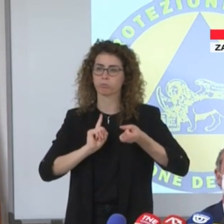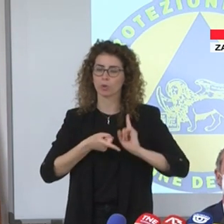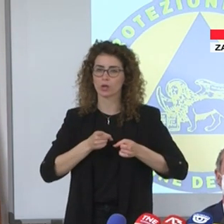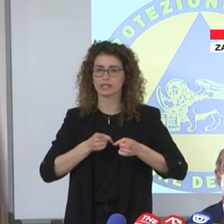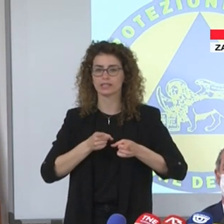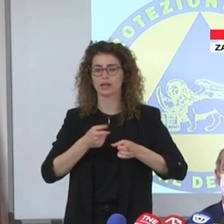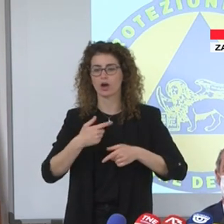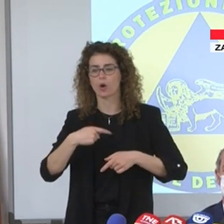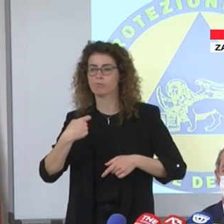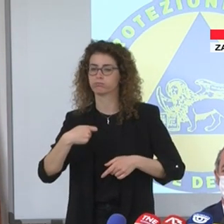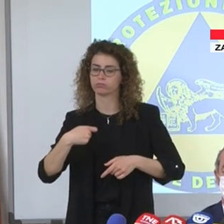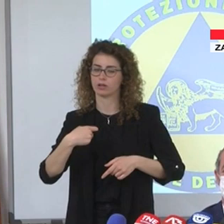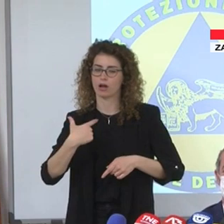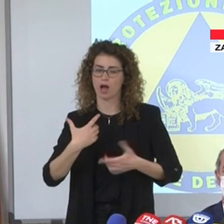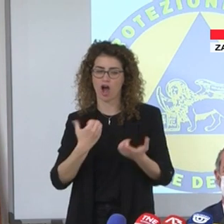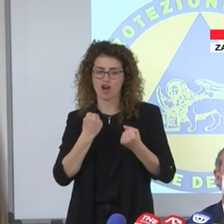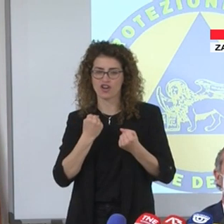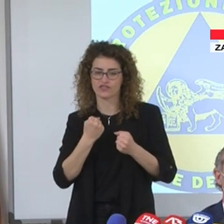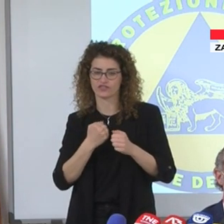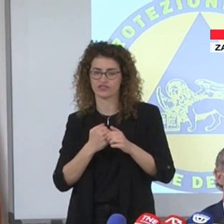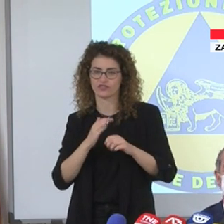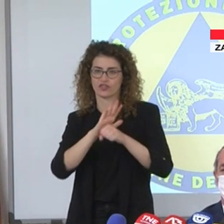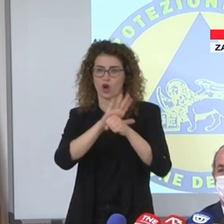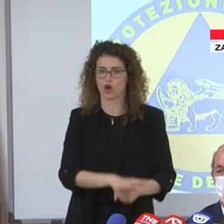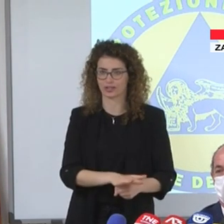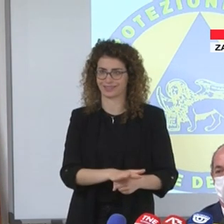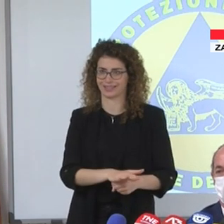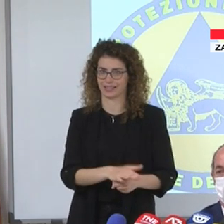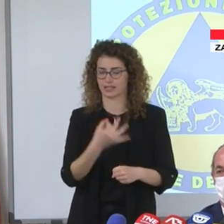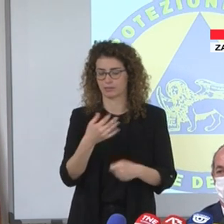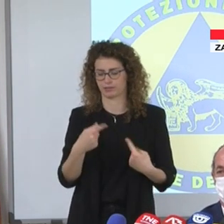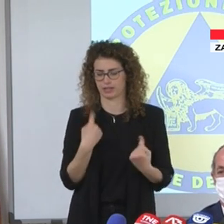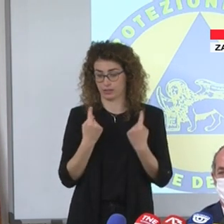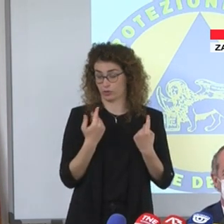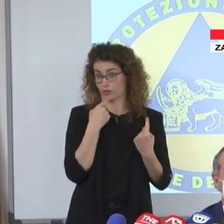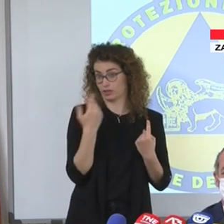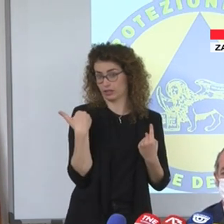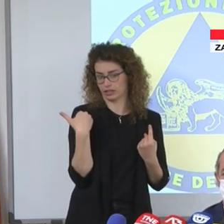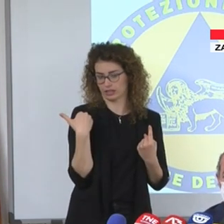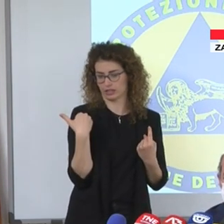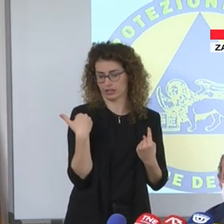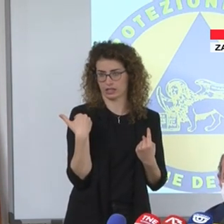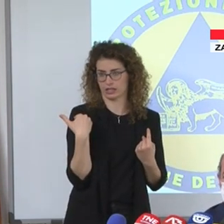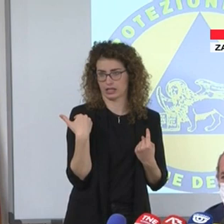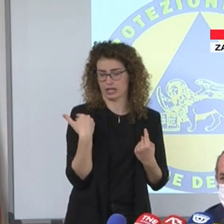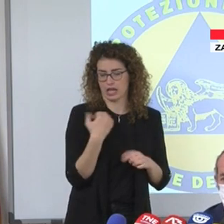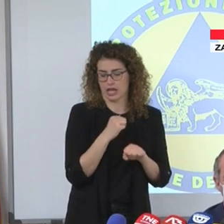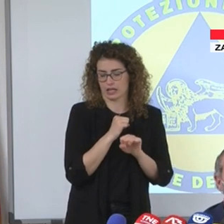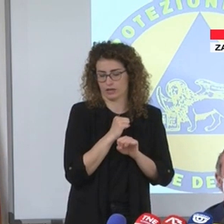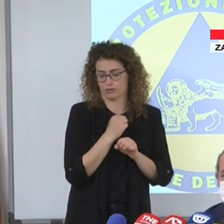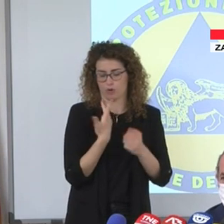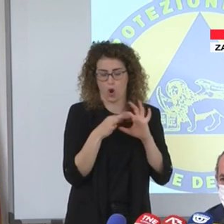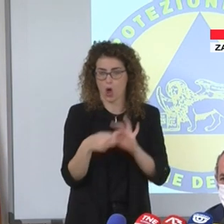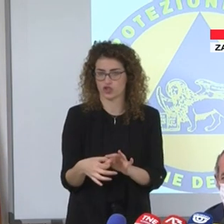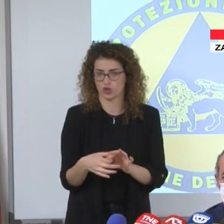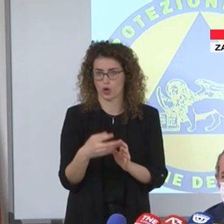come se è l'abuso di potere, no? Cioè davanti a una vicenda come quella che ho detto prima, mi sembra logico chi abbia ragione, ma non perché ce l'ho io,